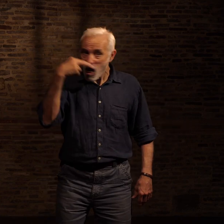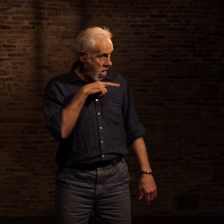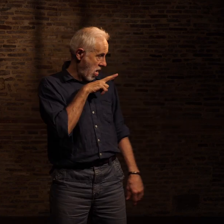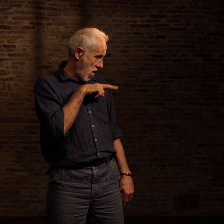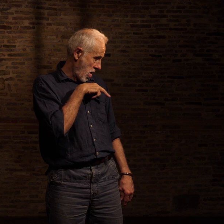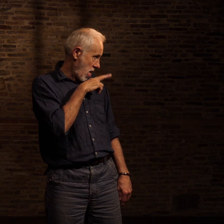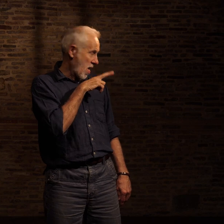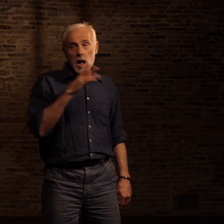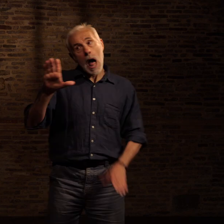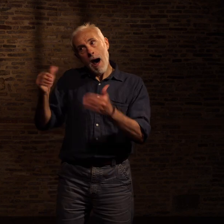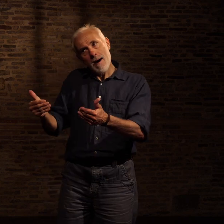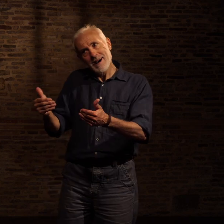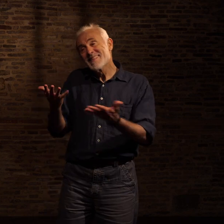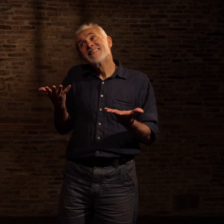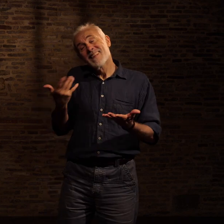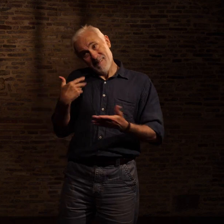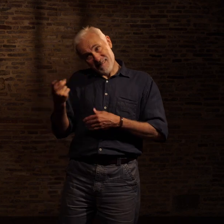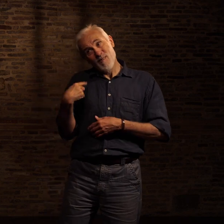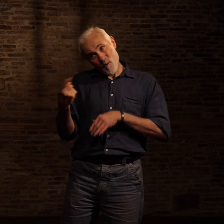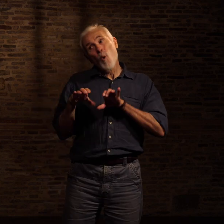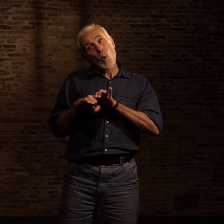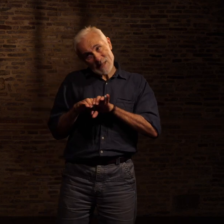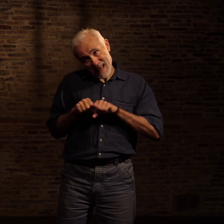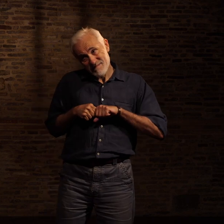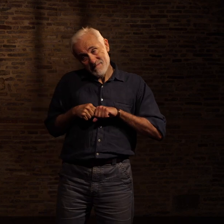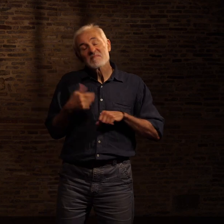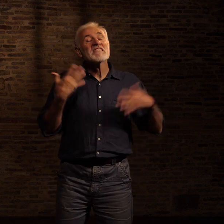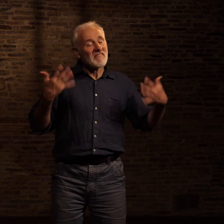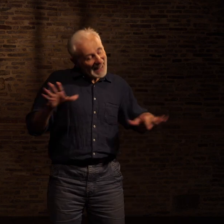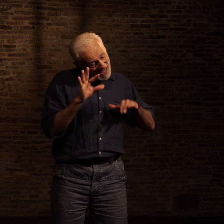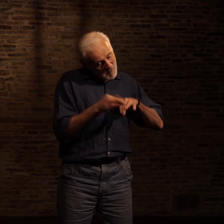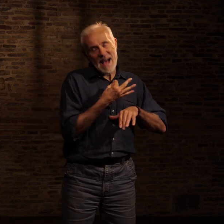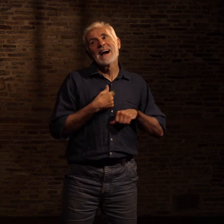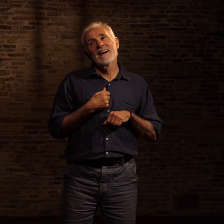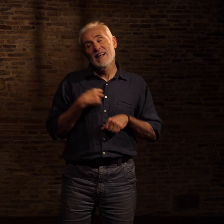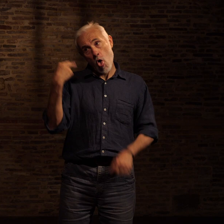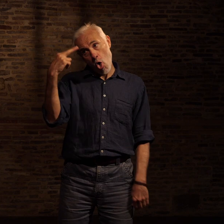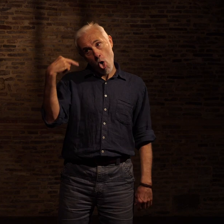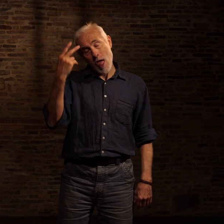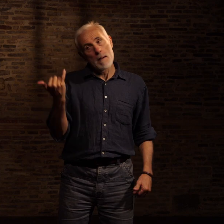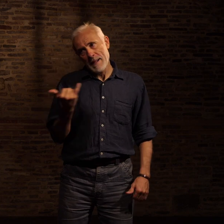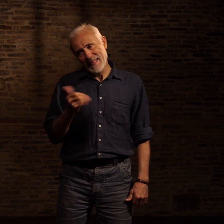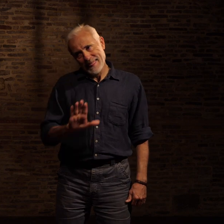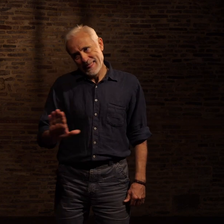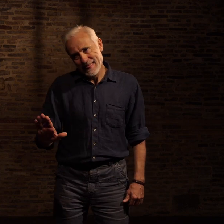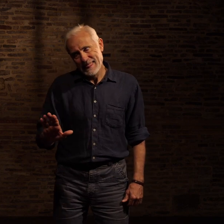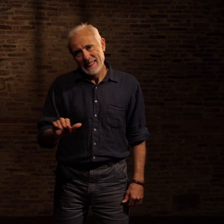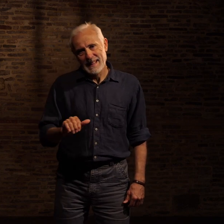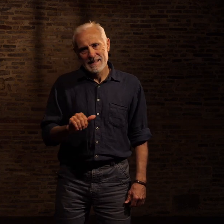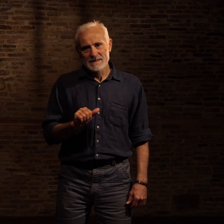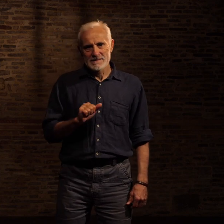mais son cousin germain je suis celle qui est mariée alors tu peux cesser de me lorgner avec ses feuilles de brick